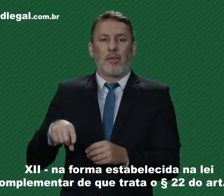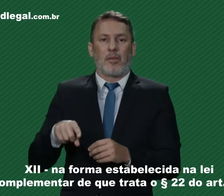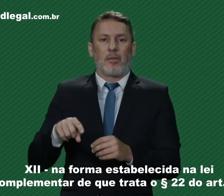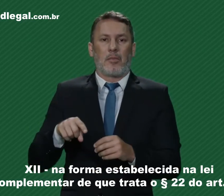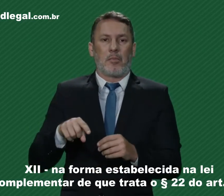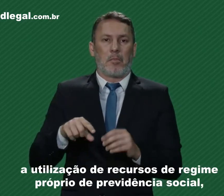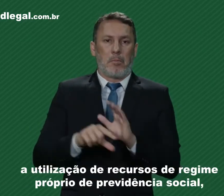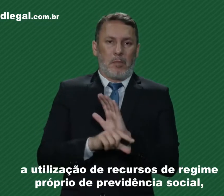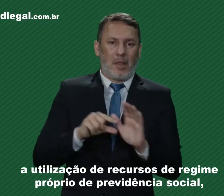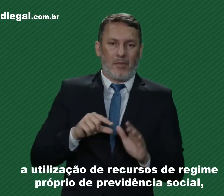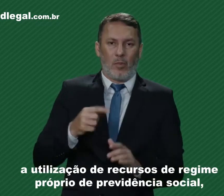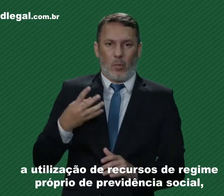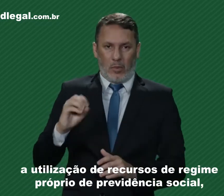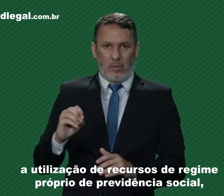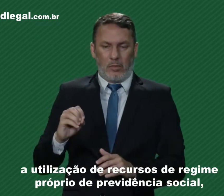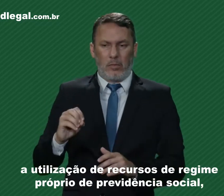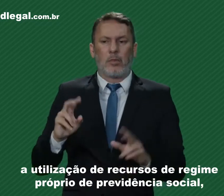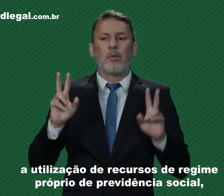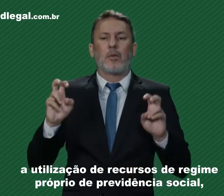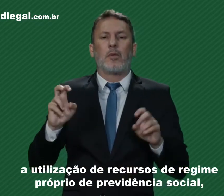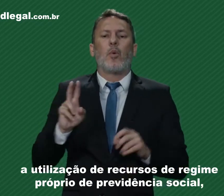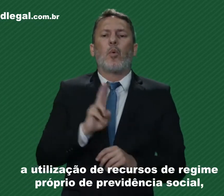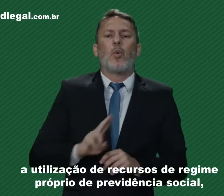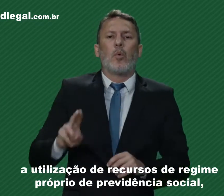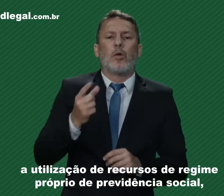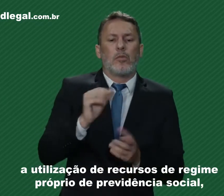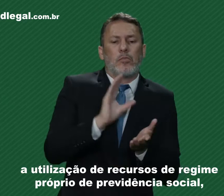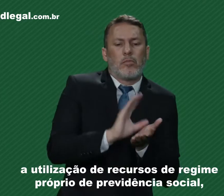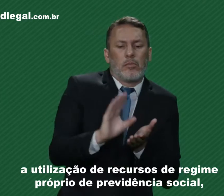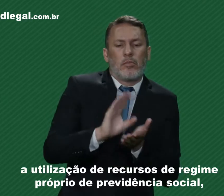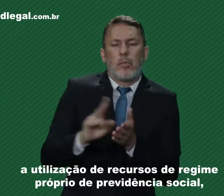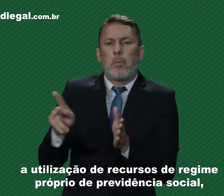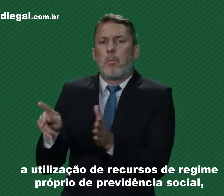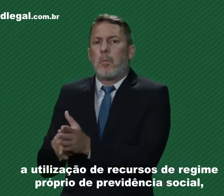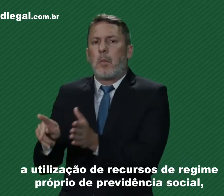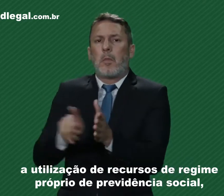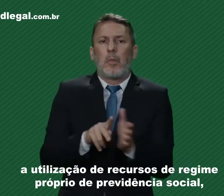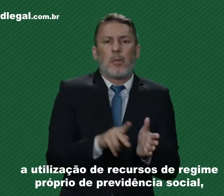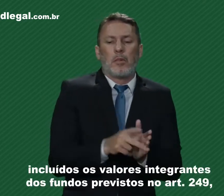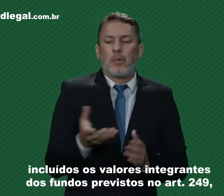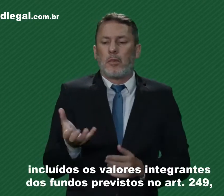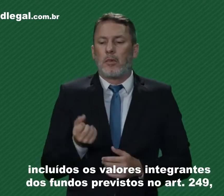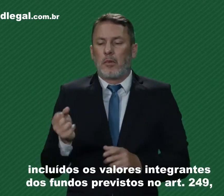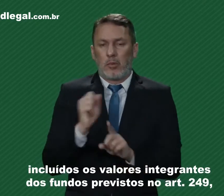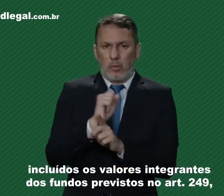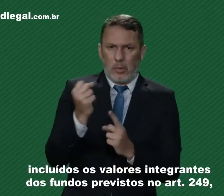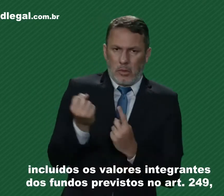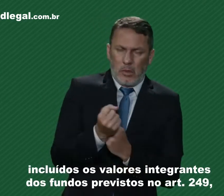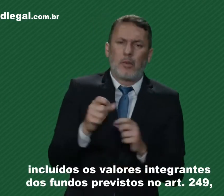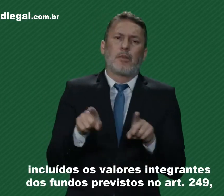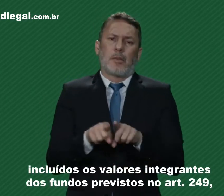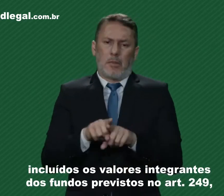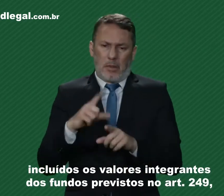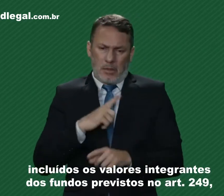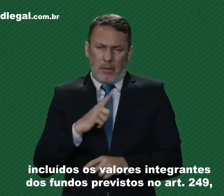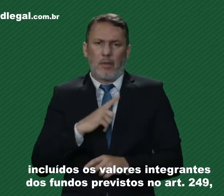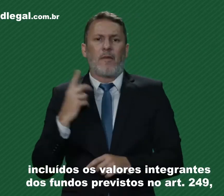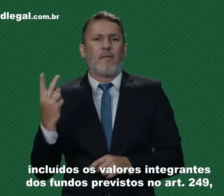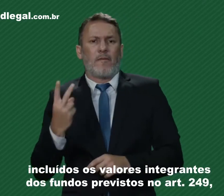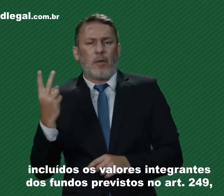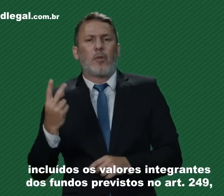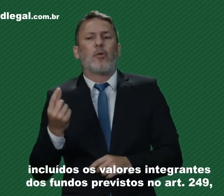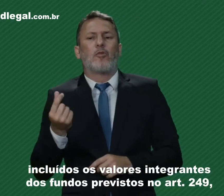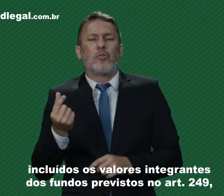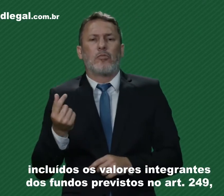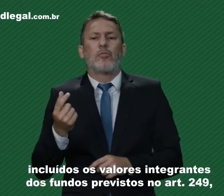do artigo 40, a utilização de recursos de regime próprio de previdência social, incluídos os valores integrantes dos